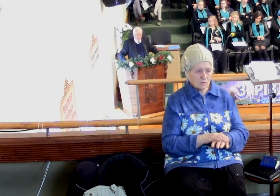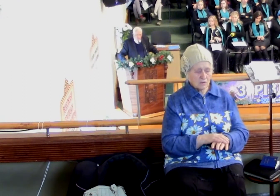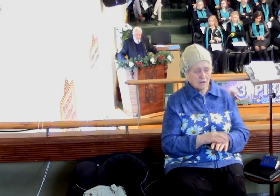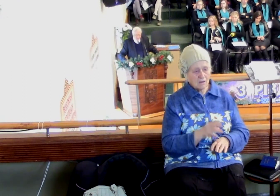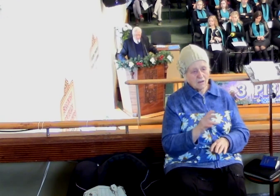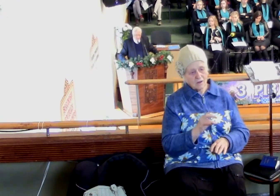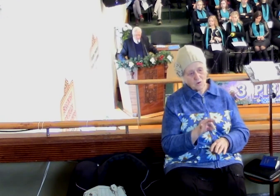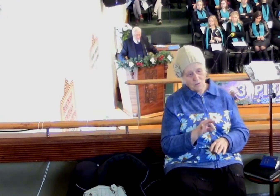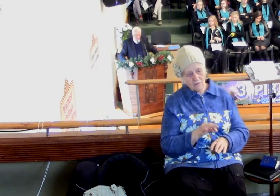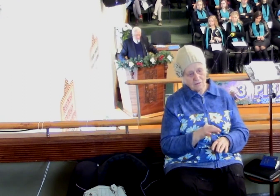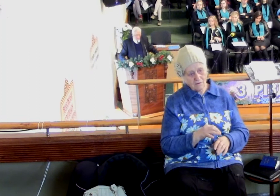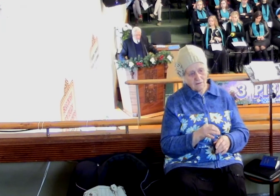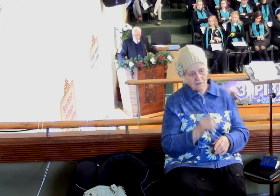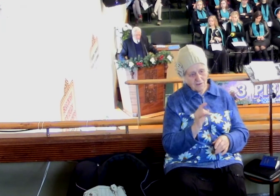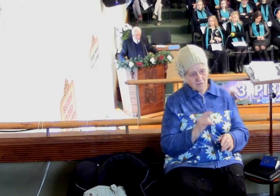стал особенным народом.